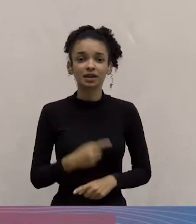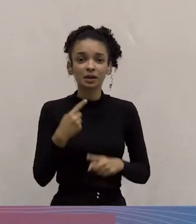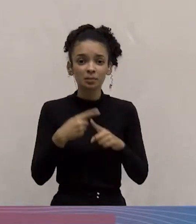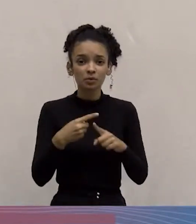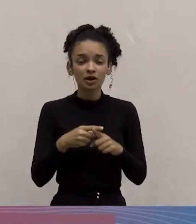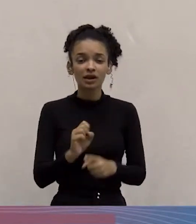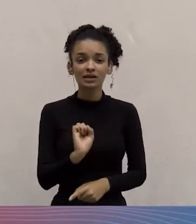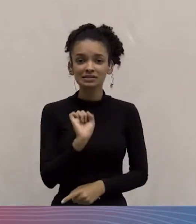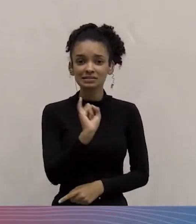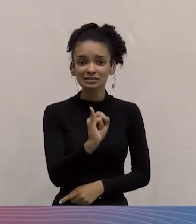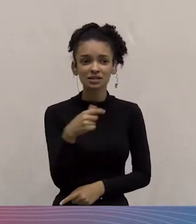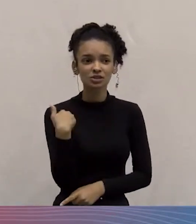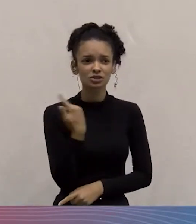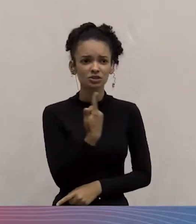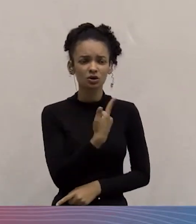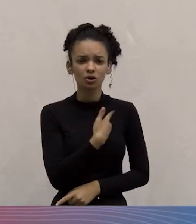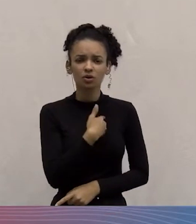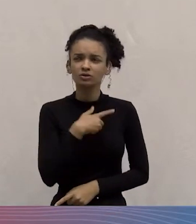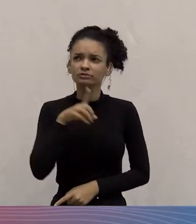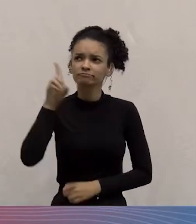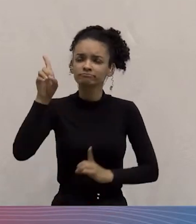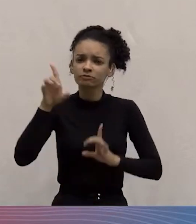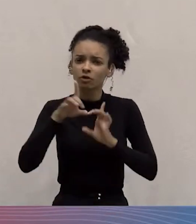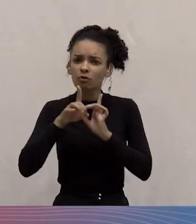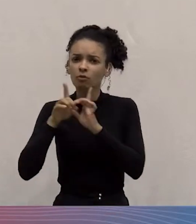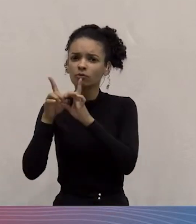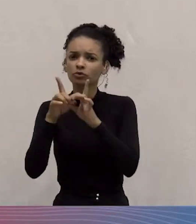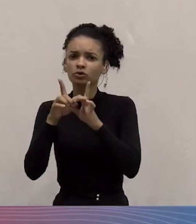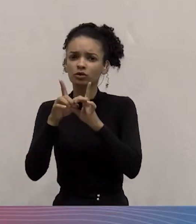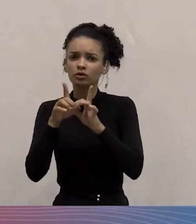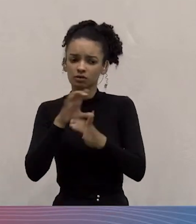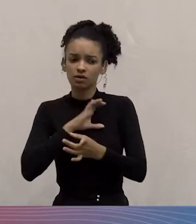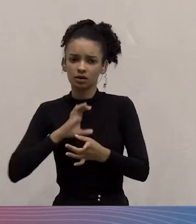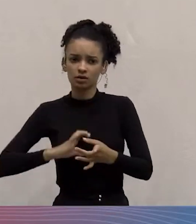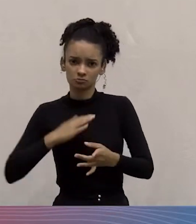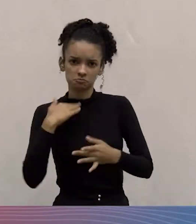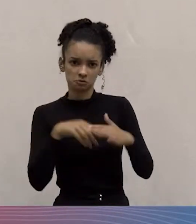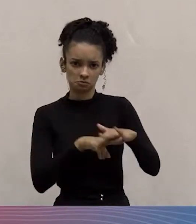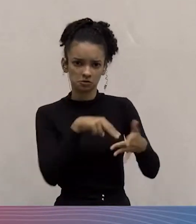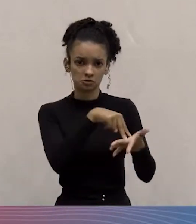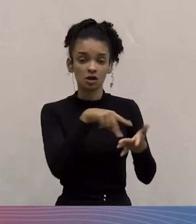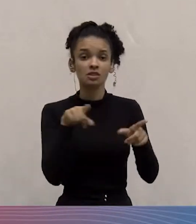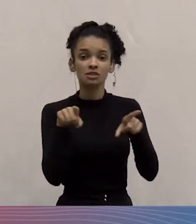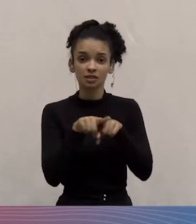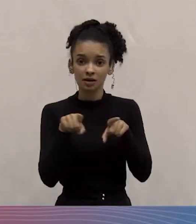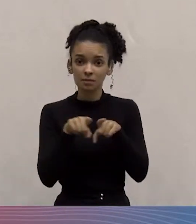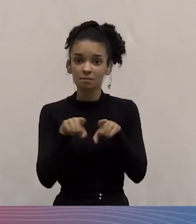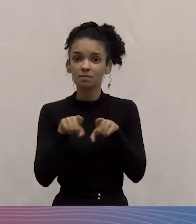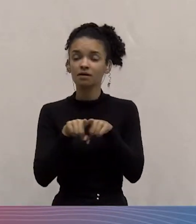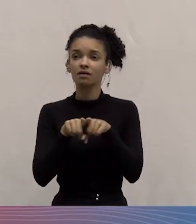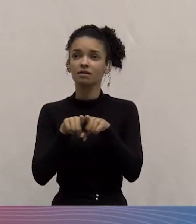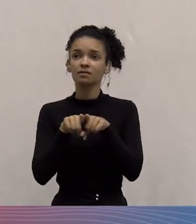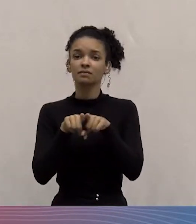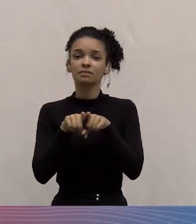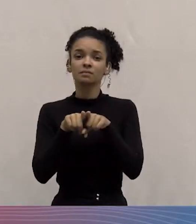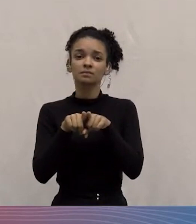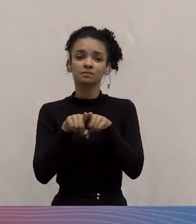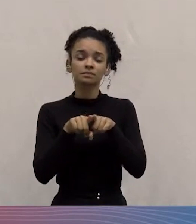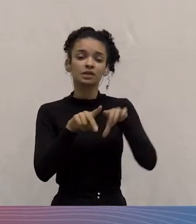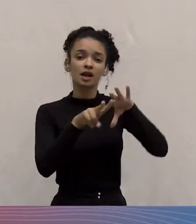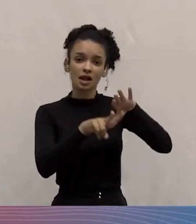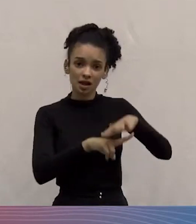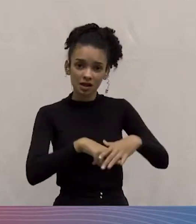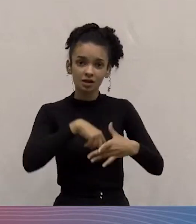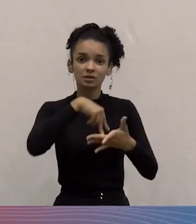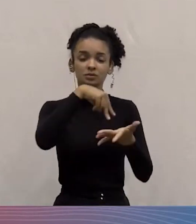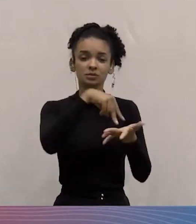Porque se formos unidos com Ele na semelhança da sua morte, certamente o seremos também na semelhança da sua